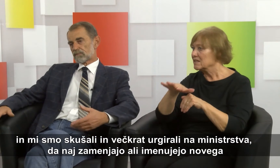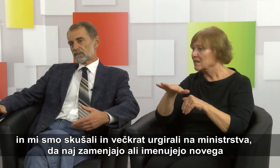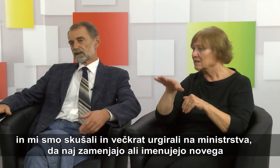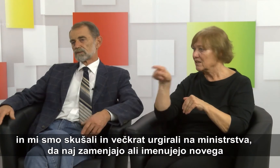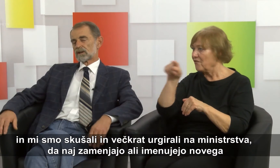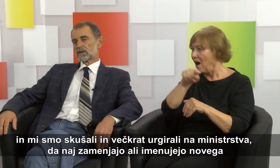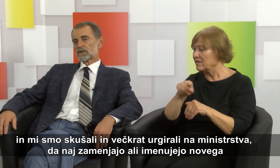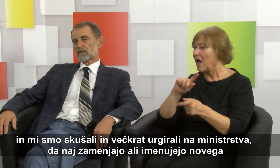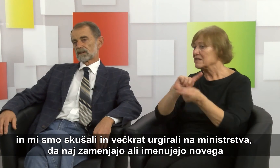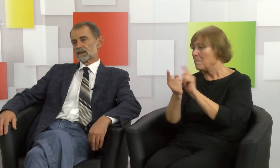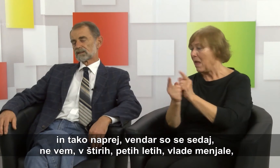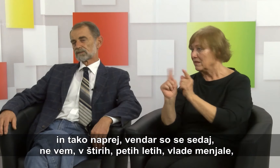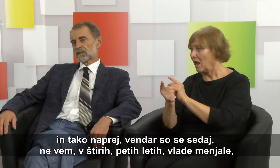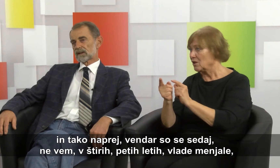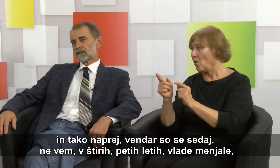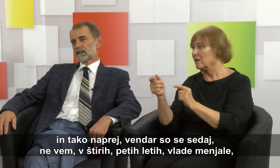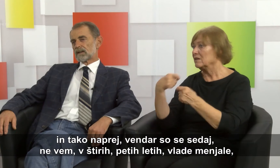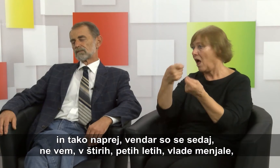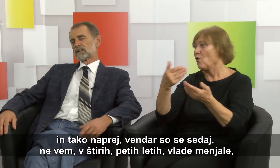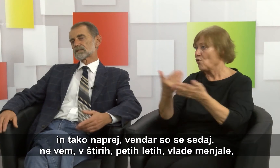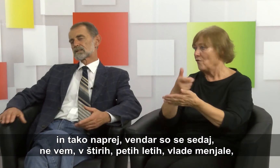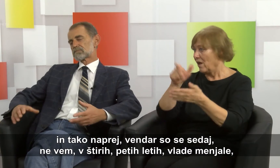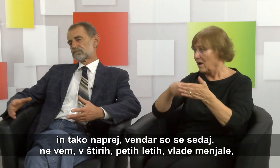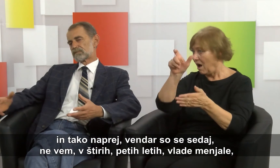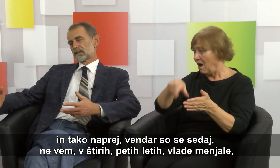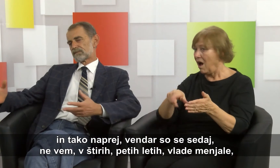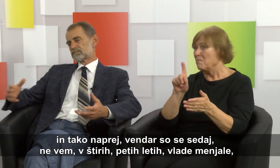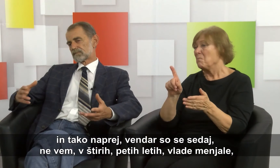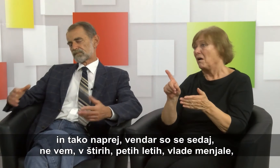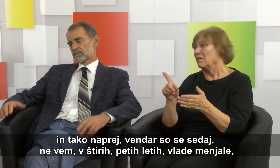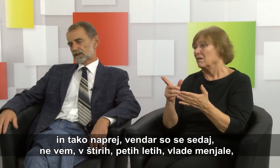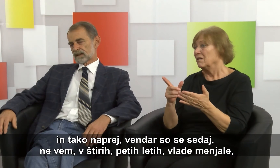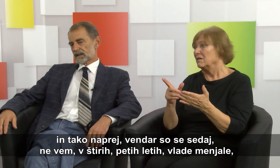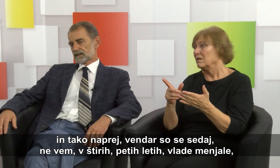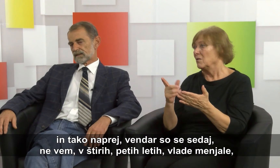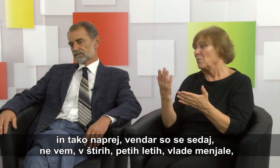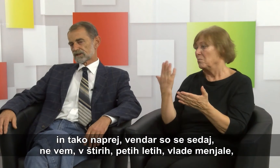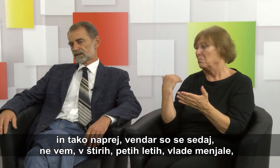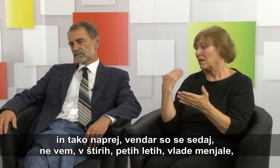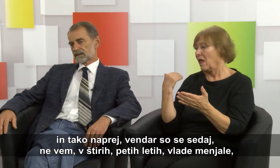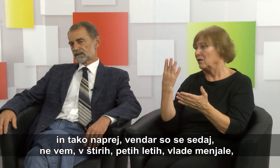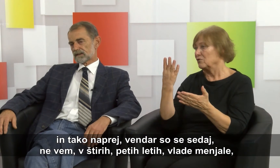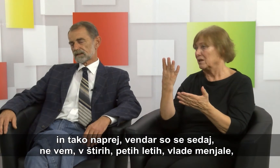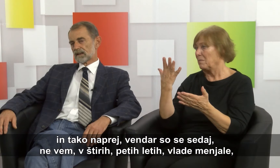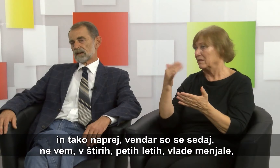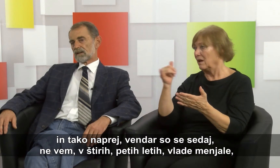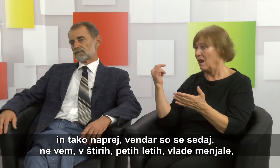pa imenujejo novega in tako naprej. Vendar so se v preteklih, ne vem, 4-5 letih